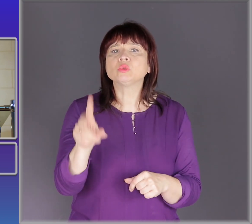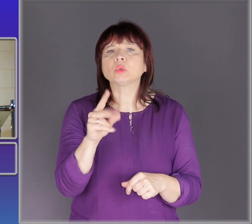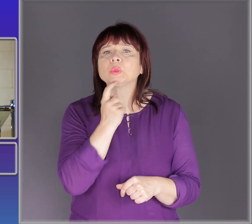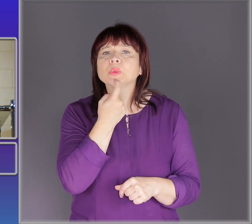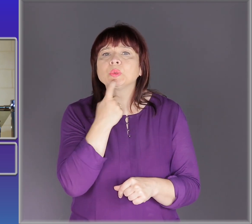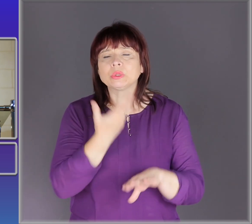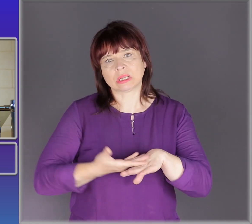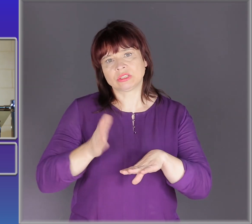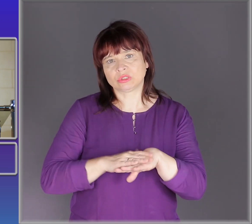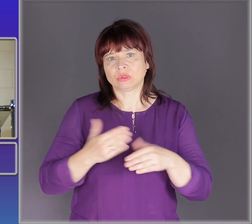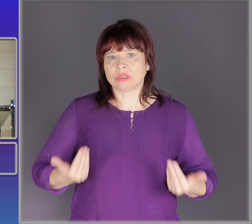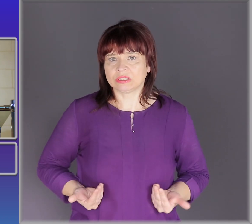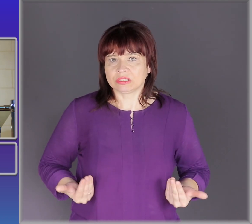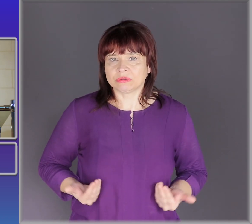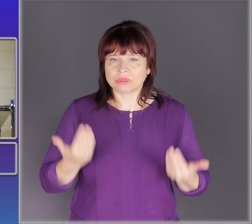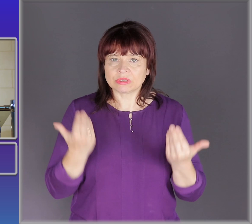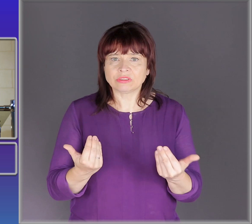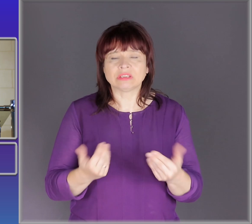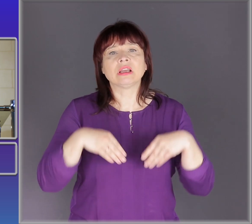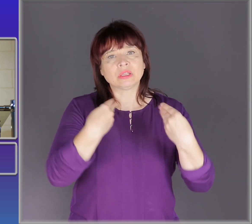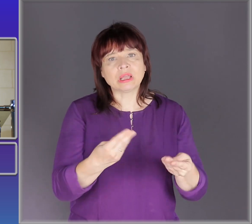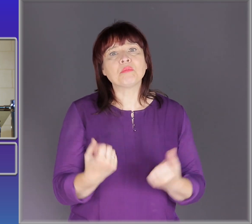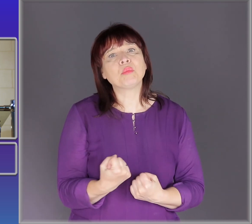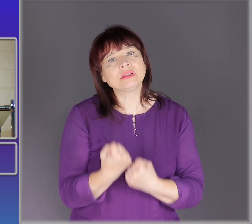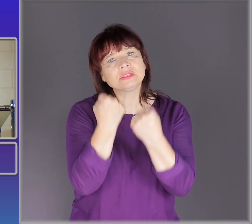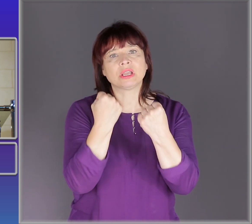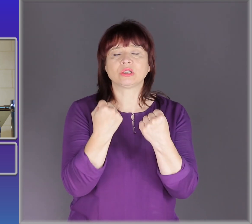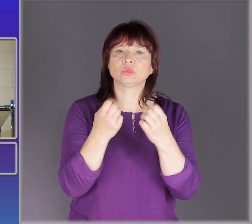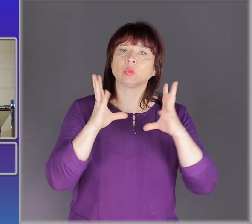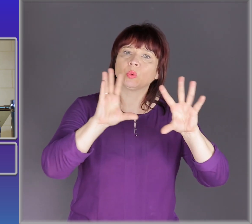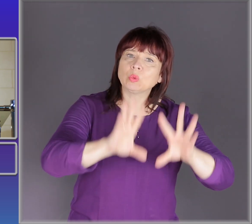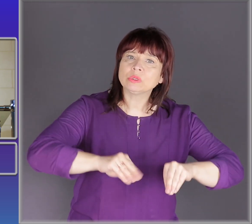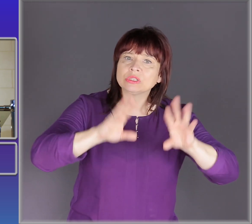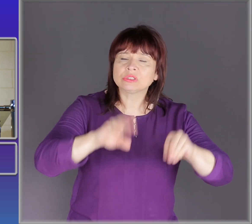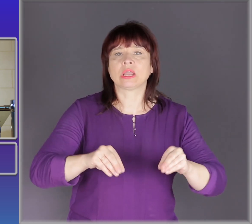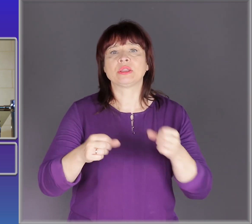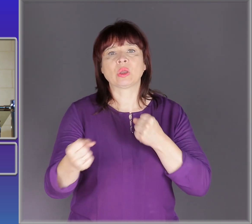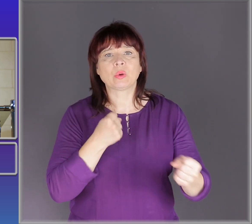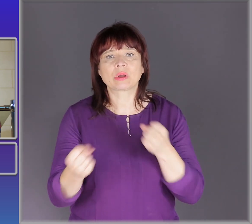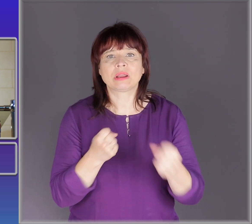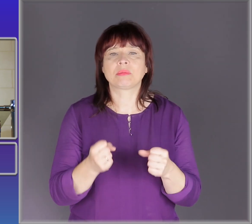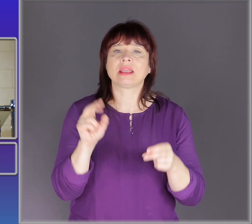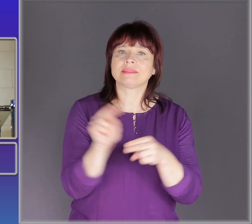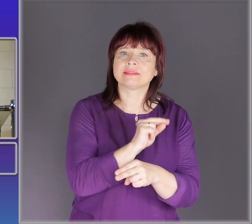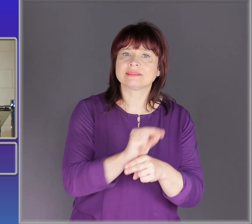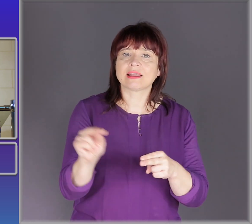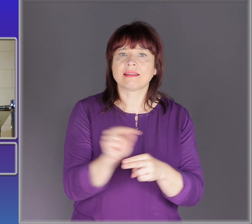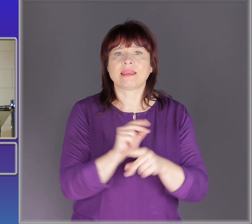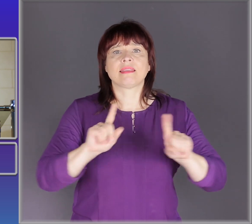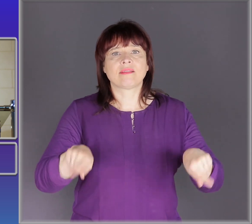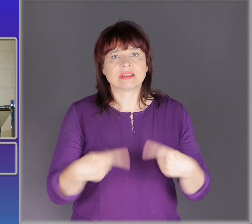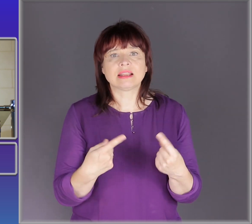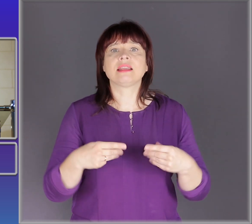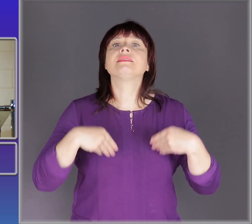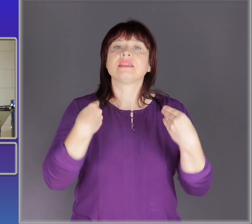для них дай поддержку одним утешение одним укрепление кому-то исцеления восстановления а кому-то